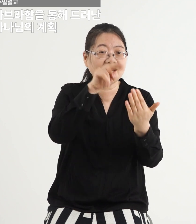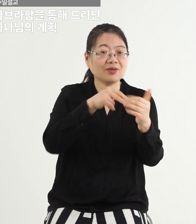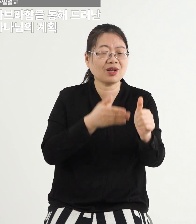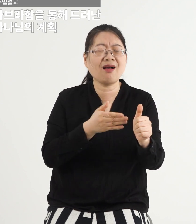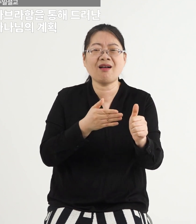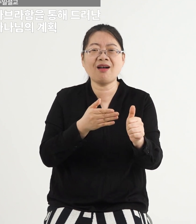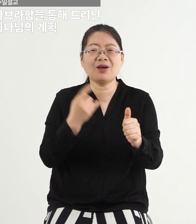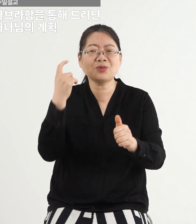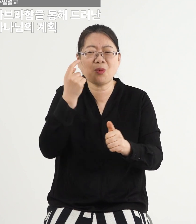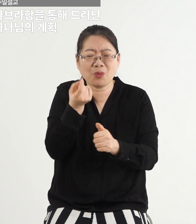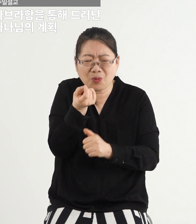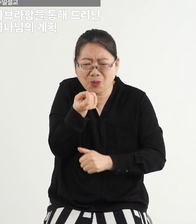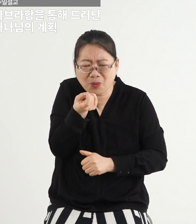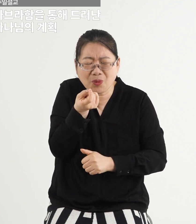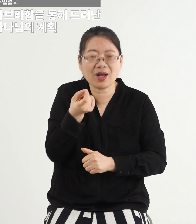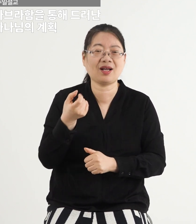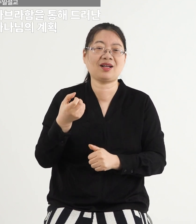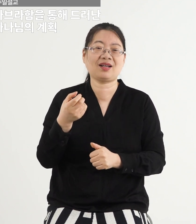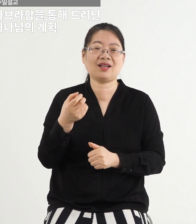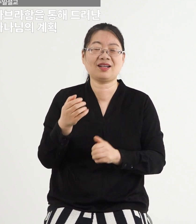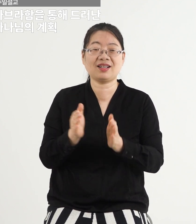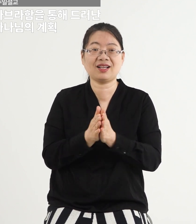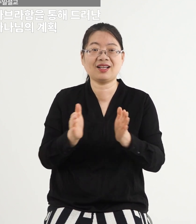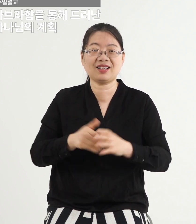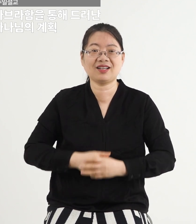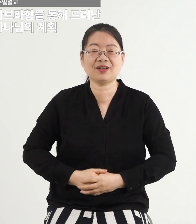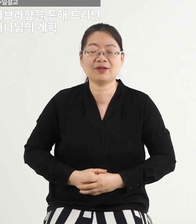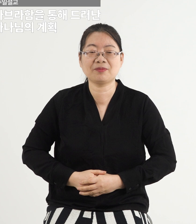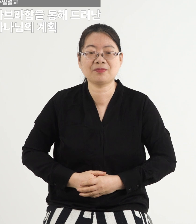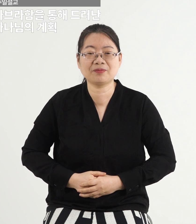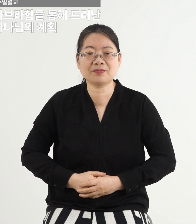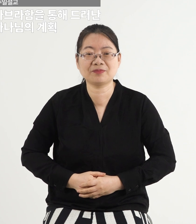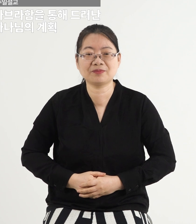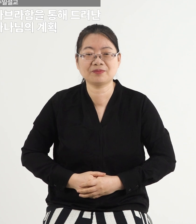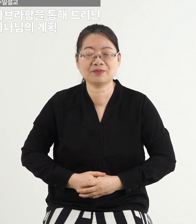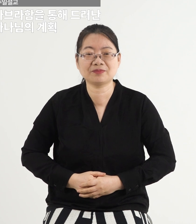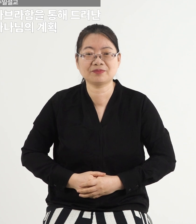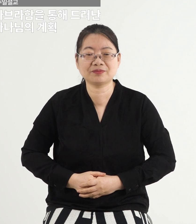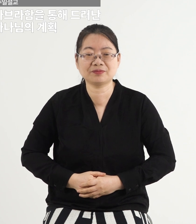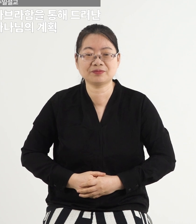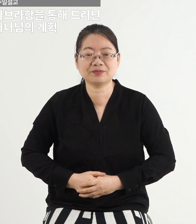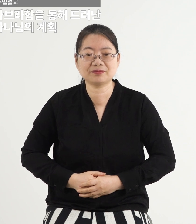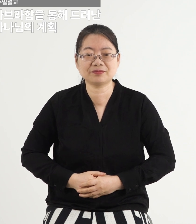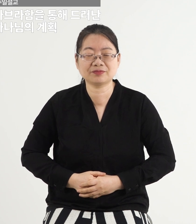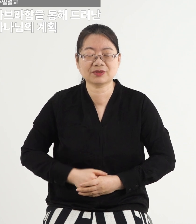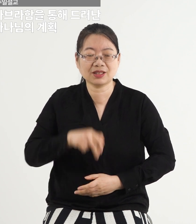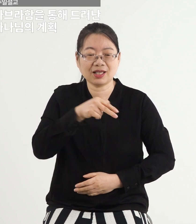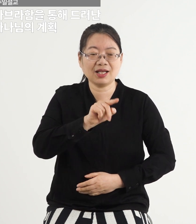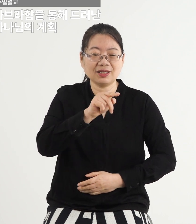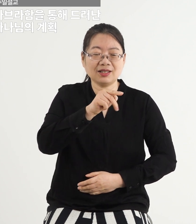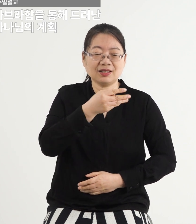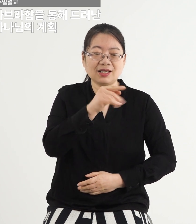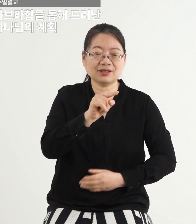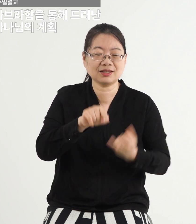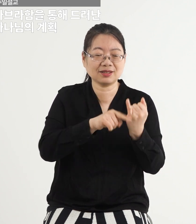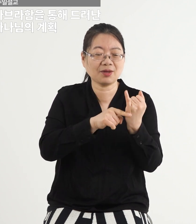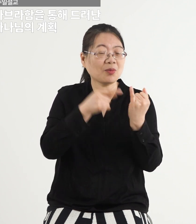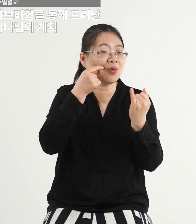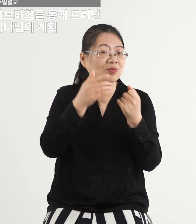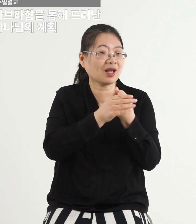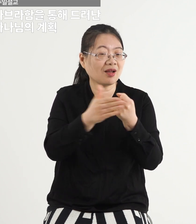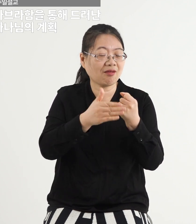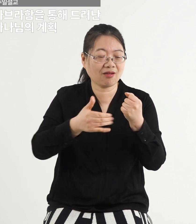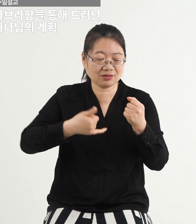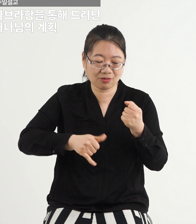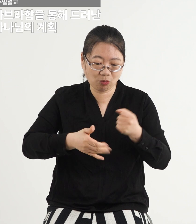다시 시작. 네. 지금 아무